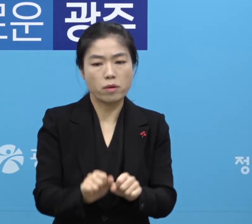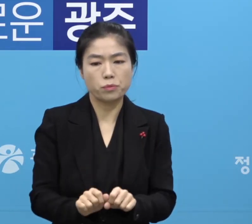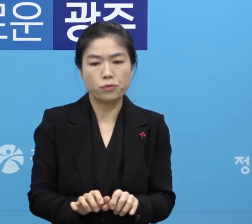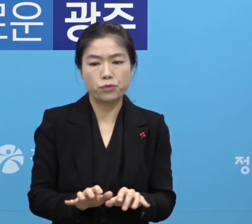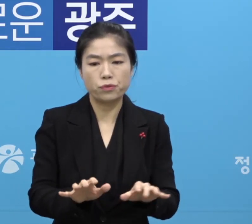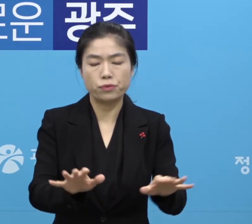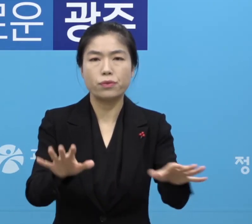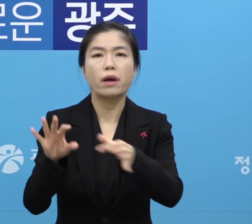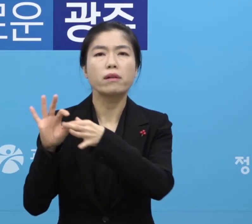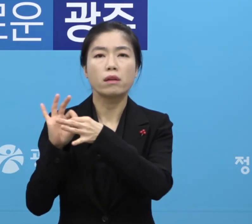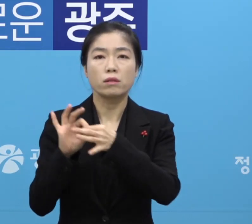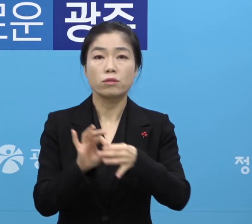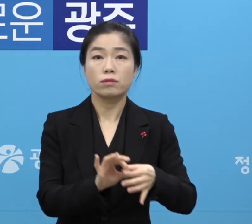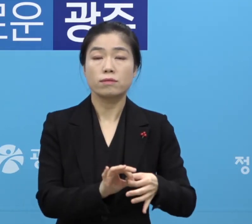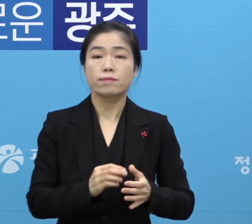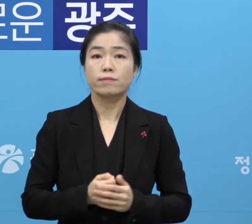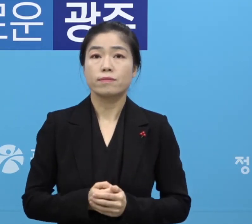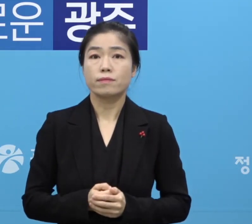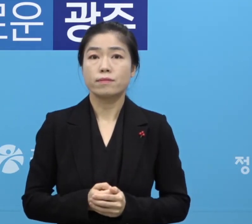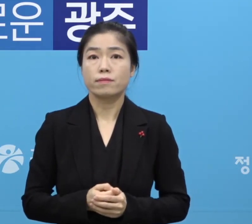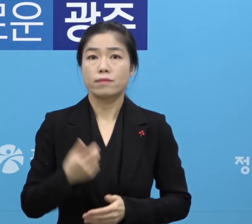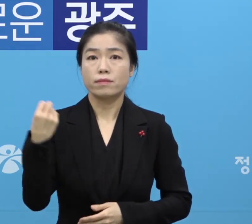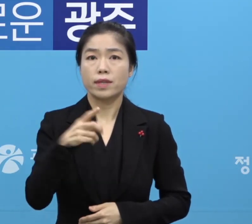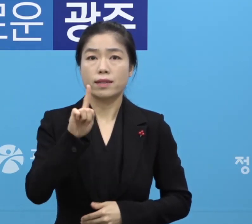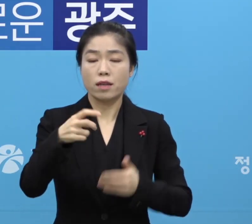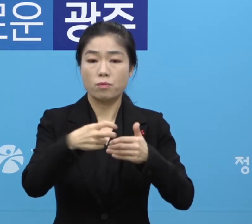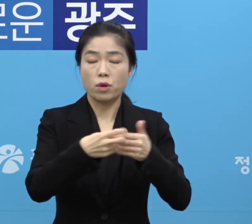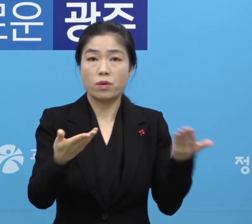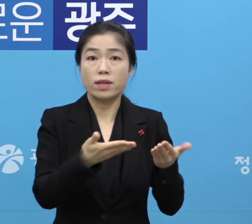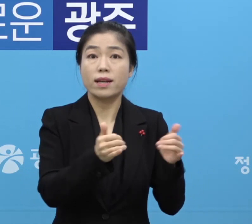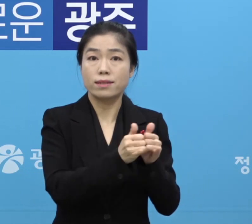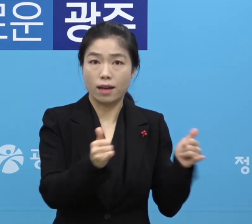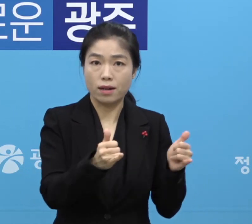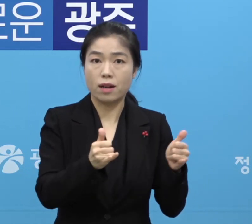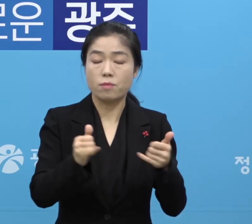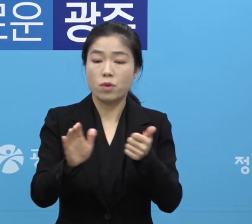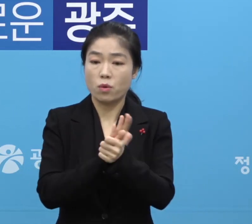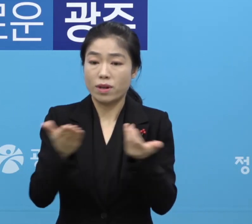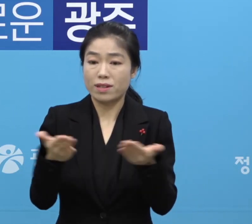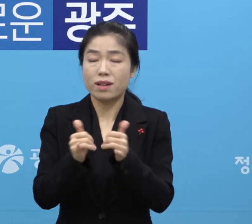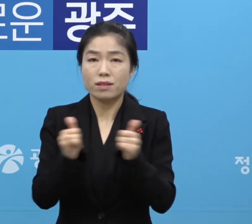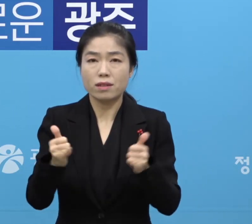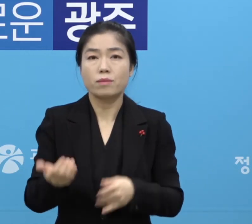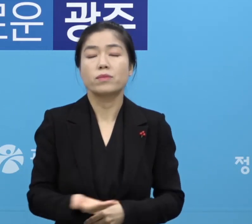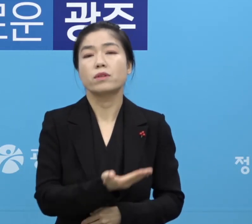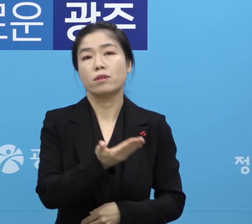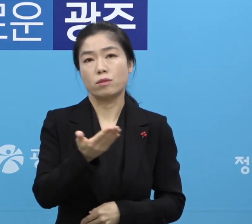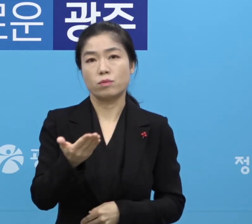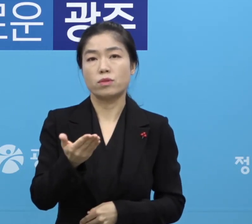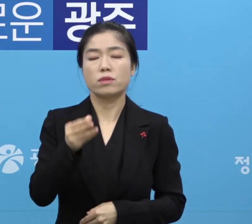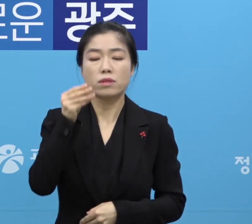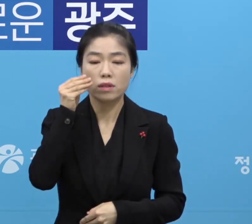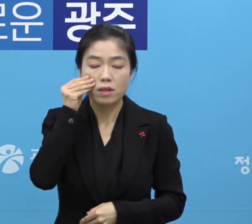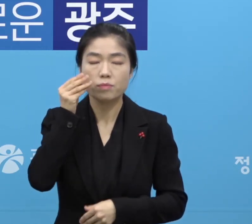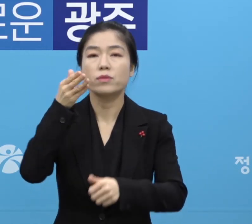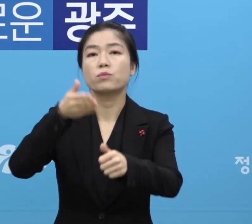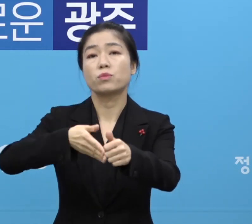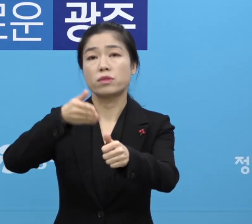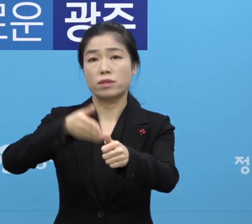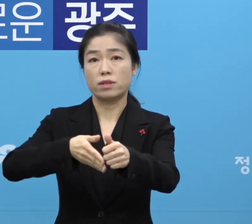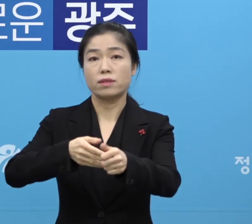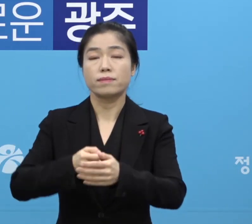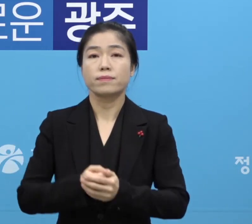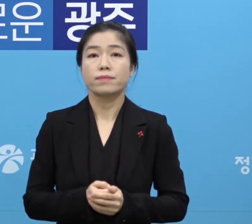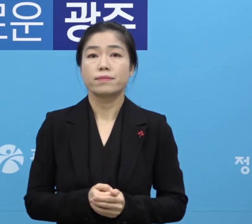확산이 계속되고 있습니다. 다시 한번 병원 의료진과 요양시설 종사자 여러분께 간곡히